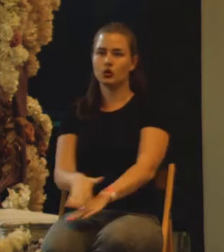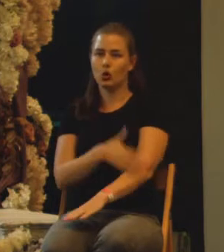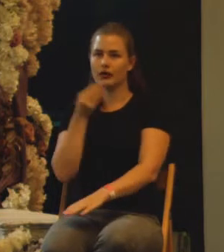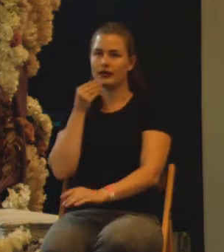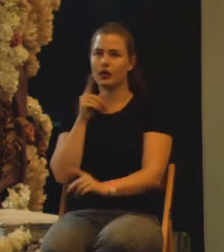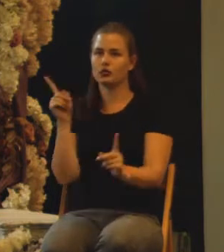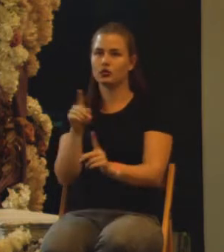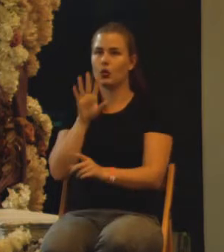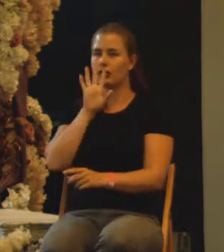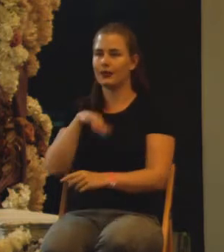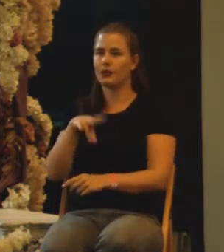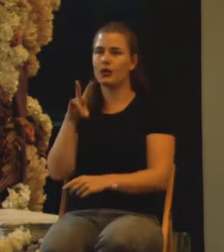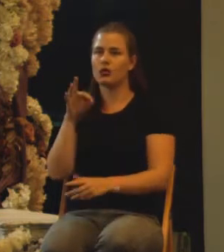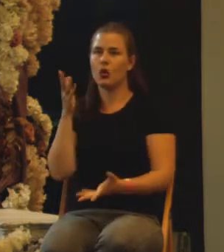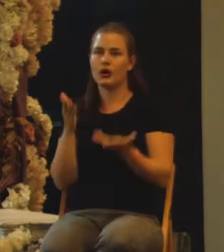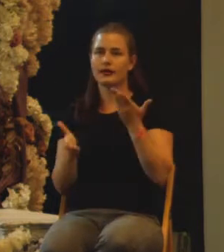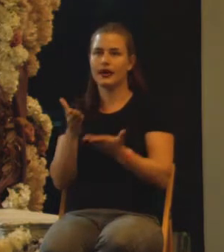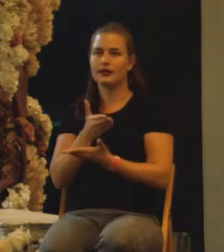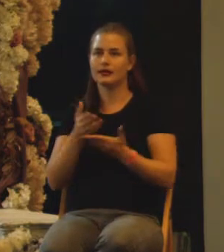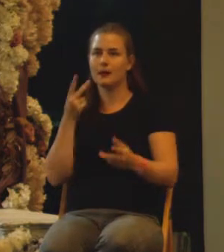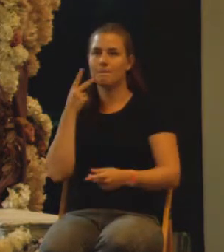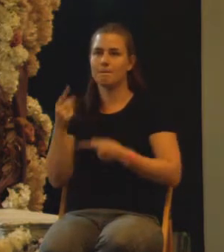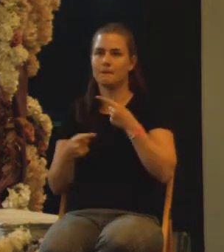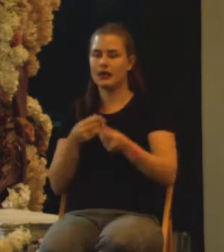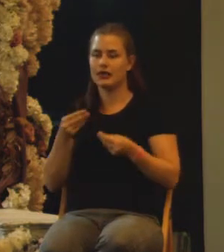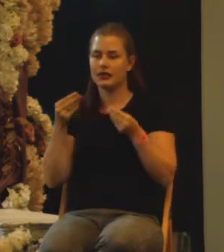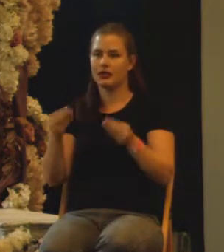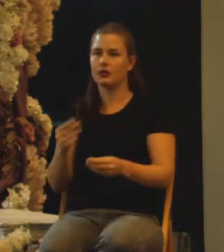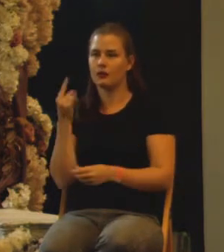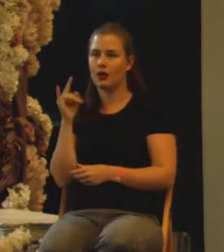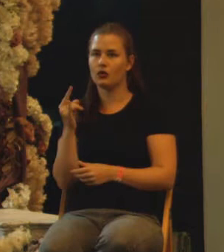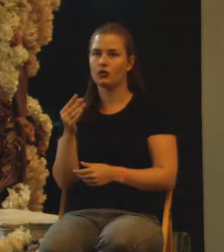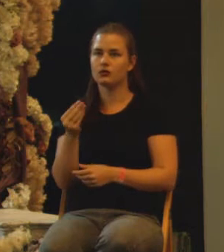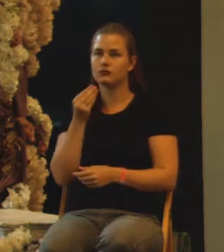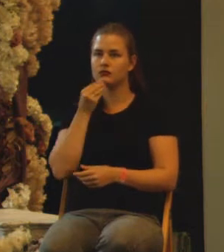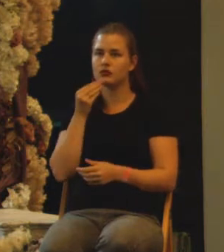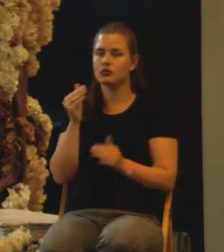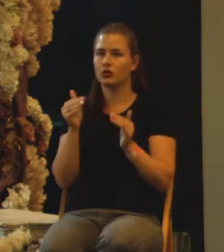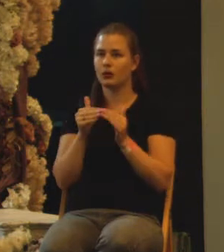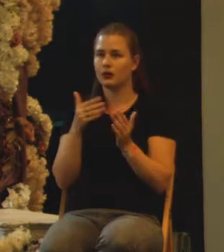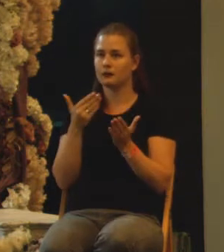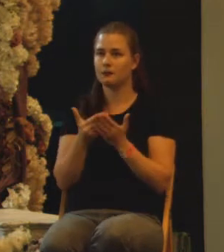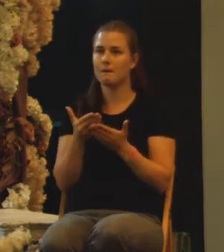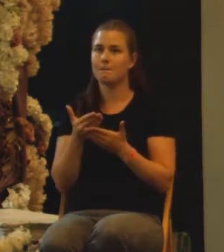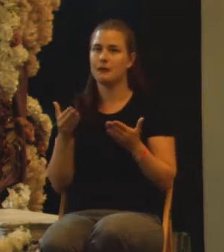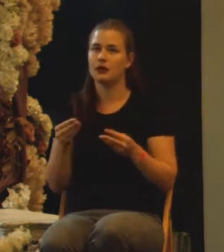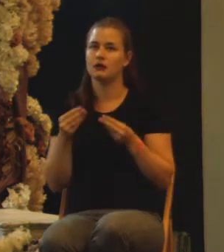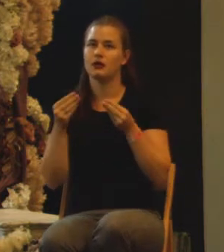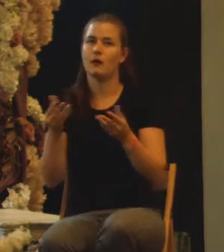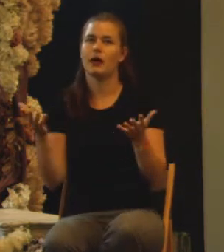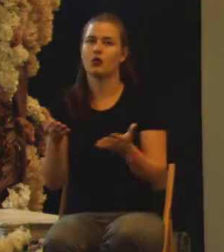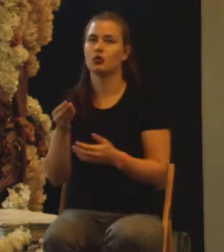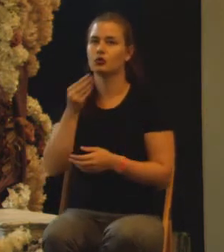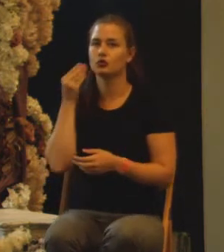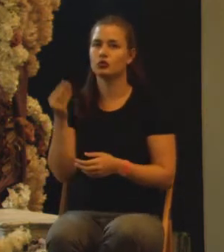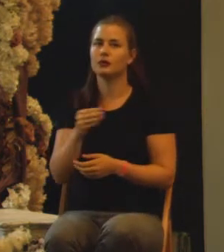что он не любит, но если мы постоянно не даем ребенку снэк до, например, мы ему даем там какой-то суп,